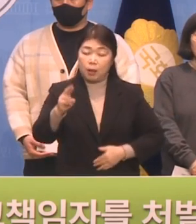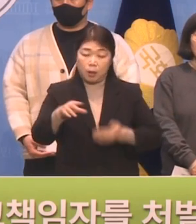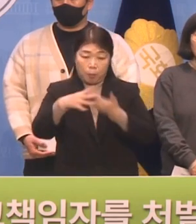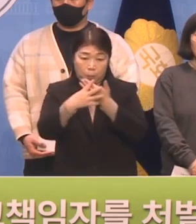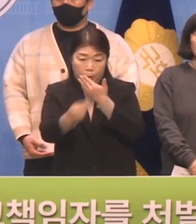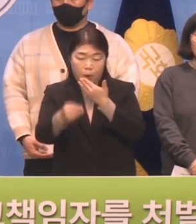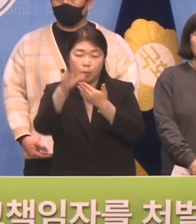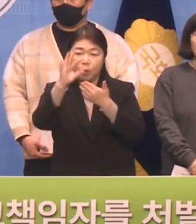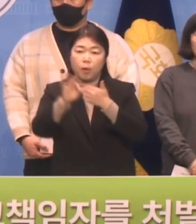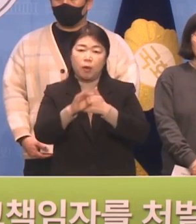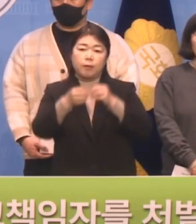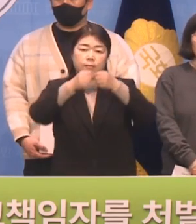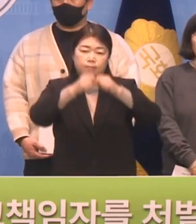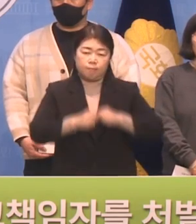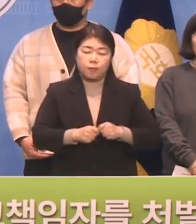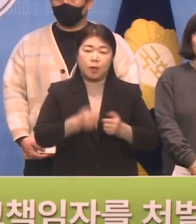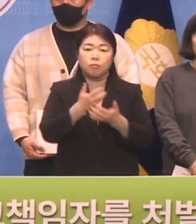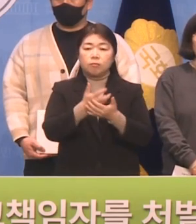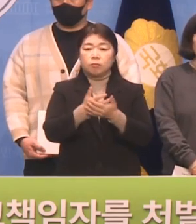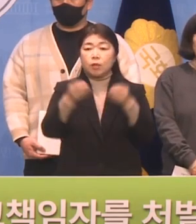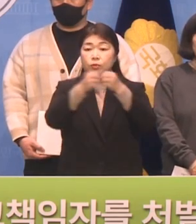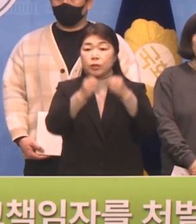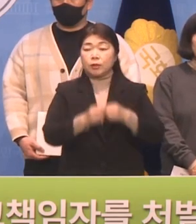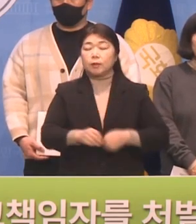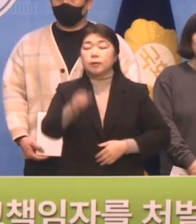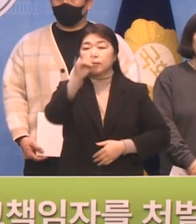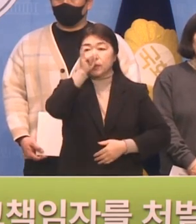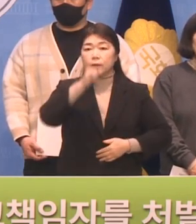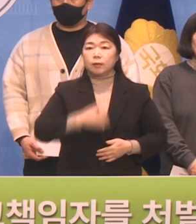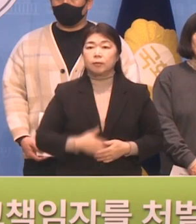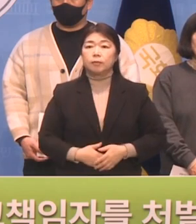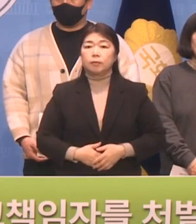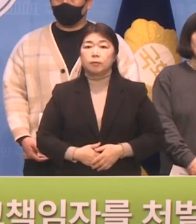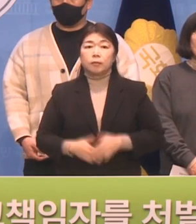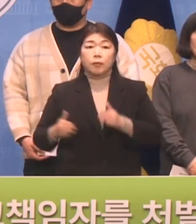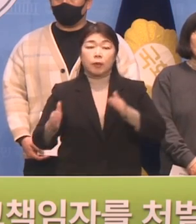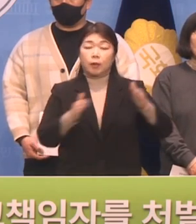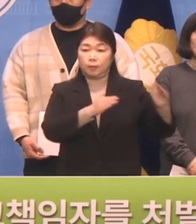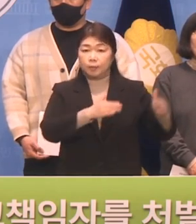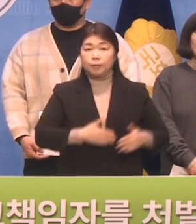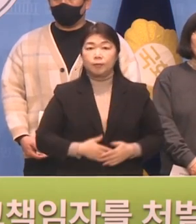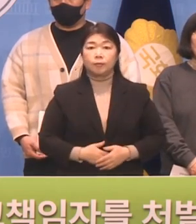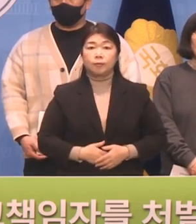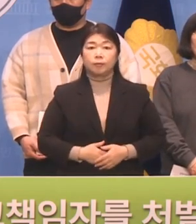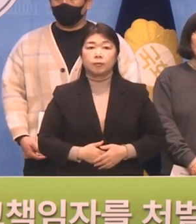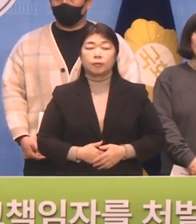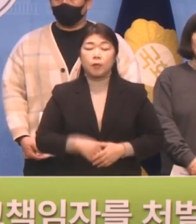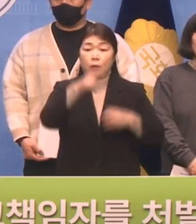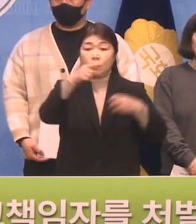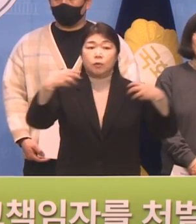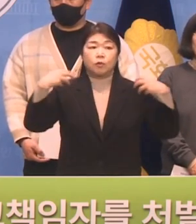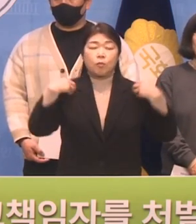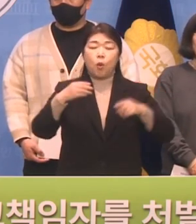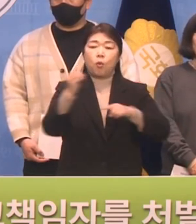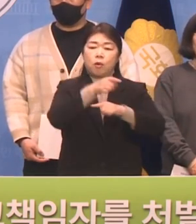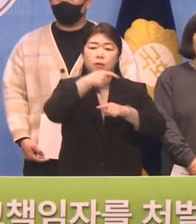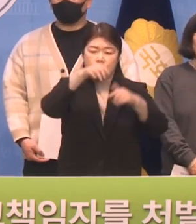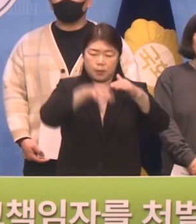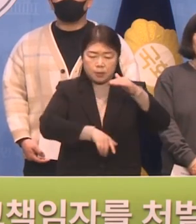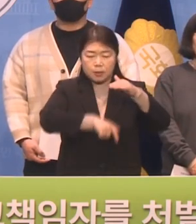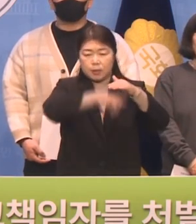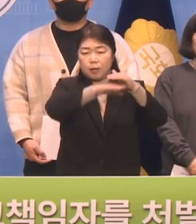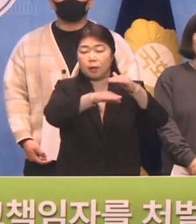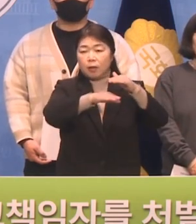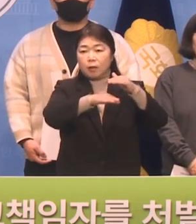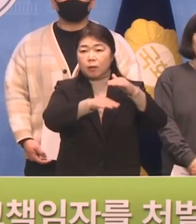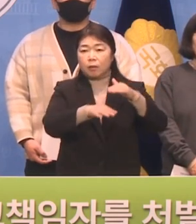보시면 되십니다. 참조해 주시면 감사하겠습니다. 네, 다음 순서는 그 정부의 오송 지하차도 참사